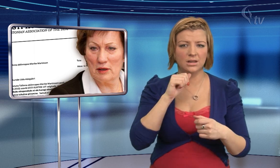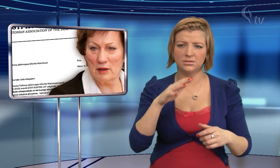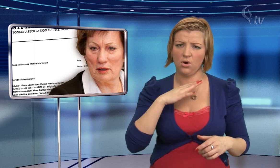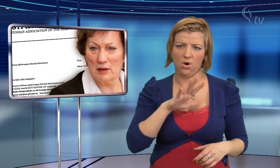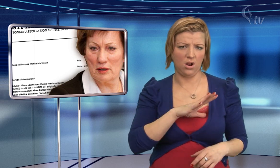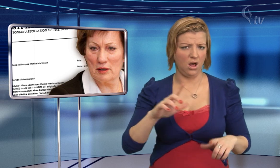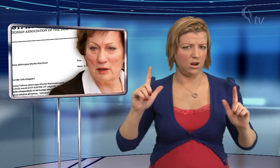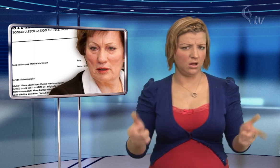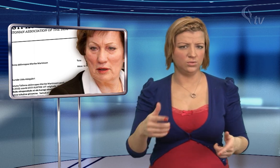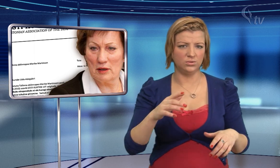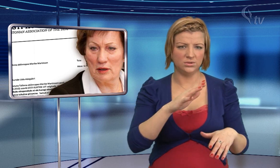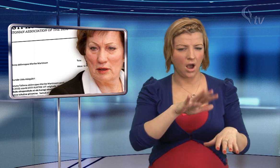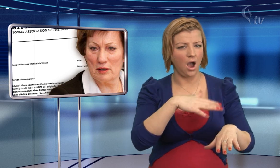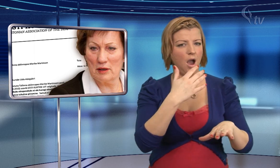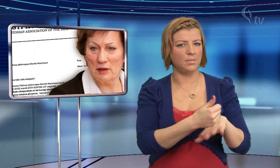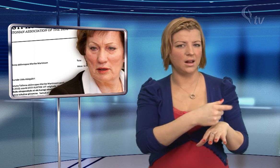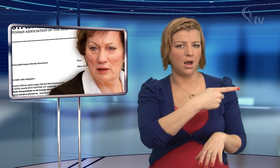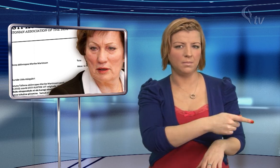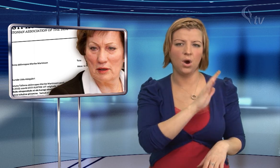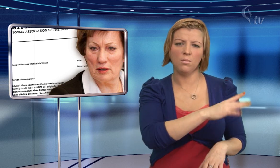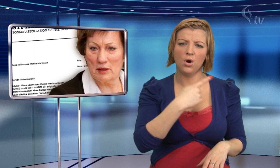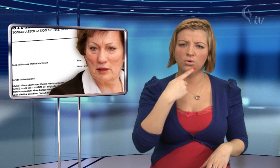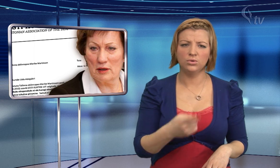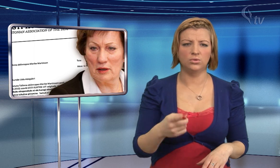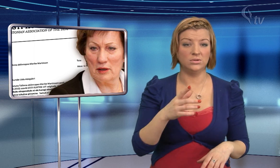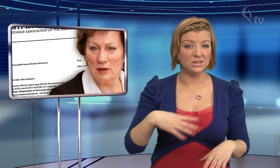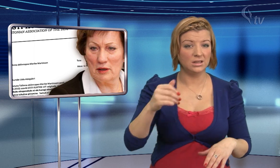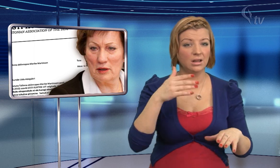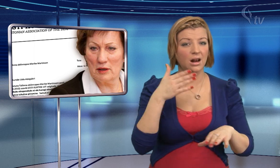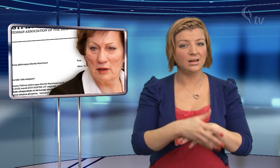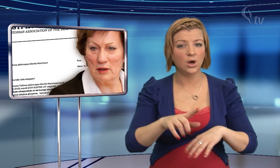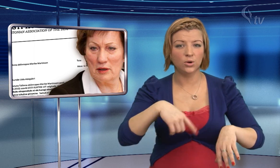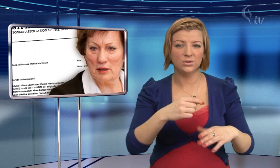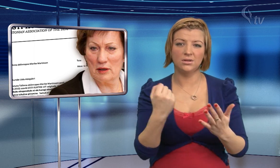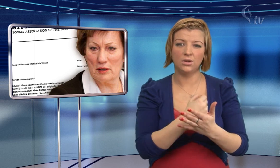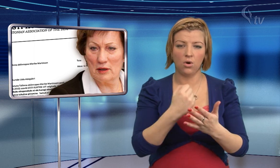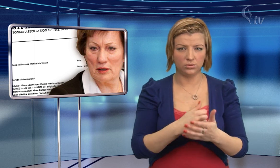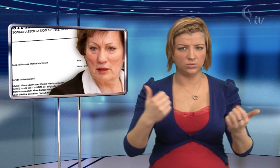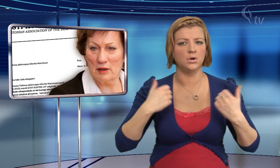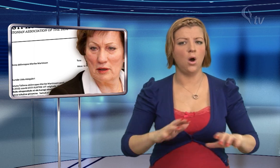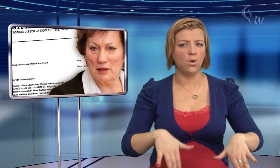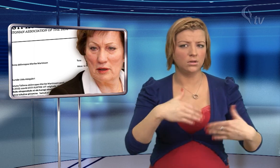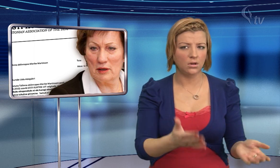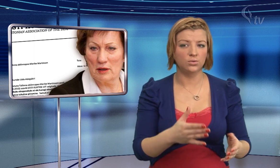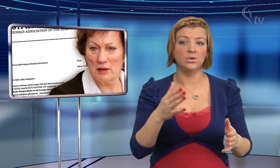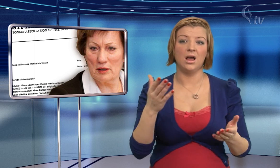Eesti Kurtide Liit olla nõus abilinnapea väitega selle kohta, et kõik lisatundide taotlused on rahuldatud ja teenuse maht